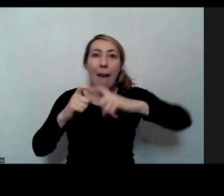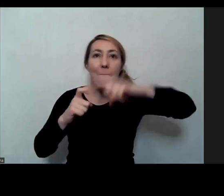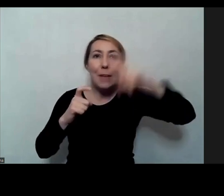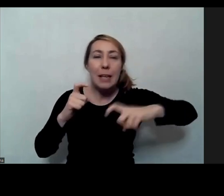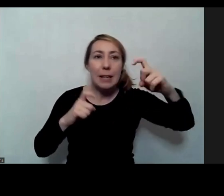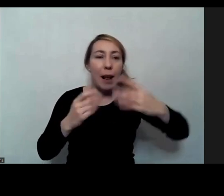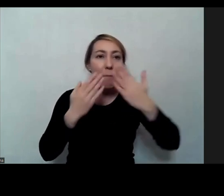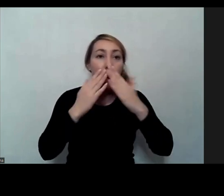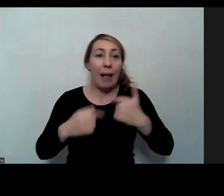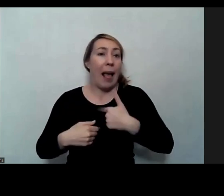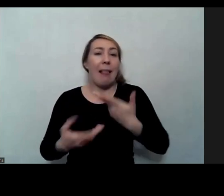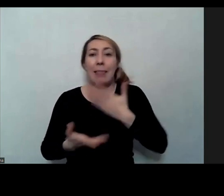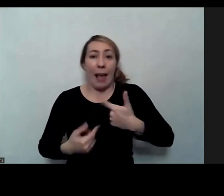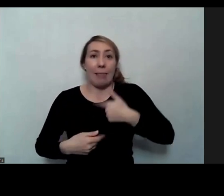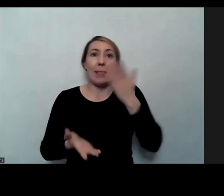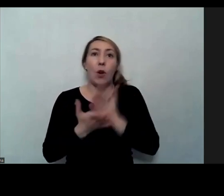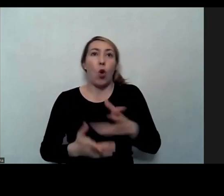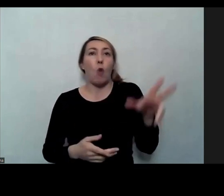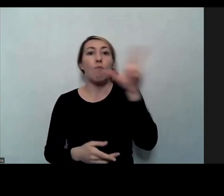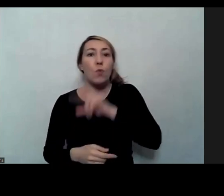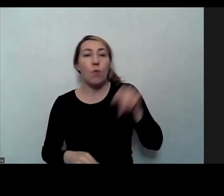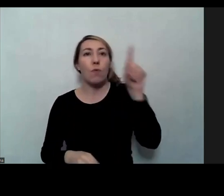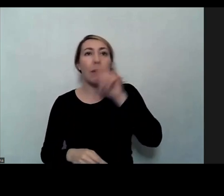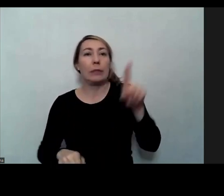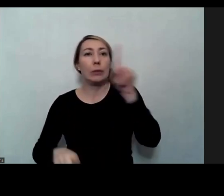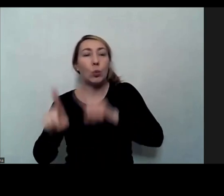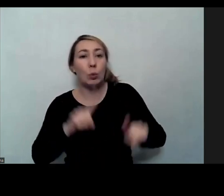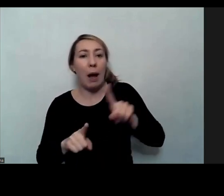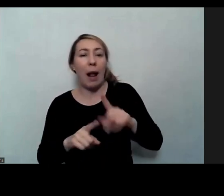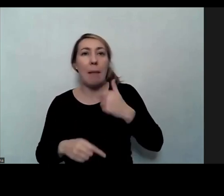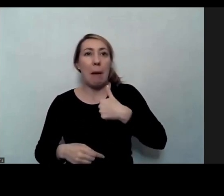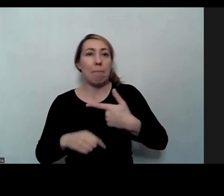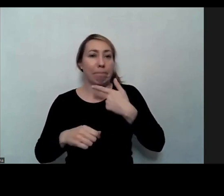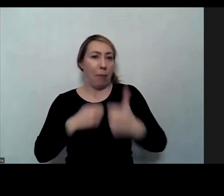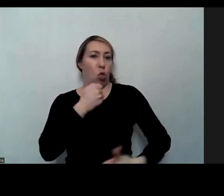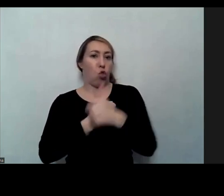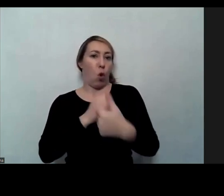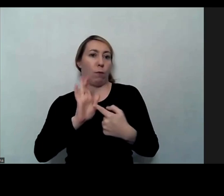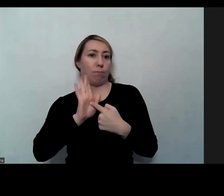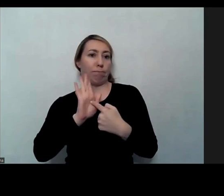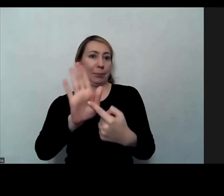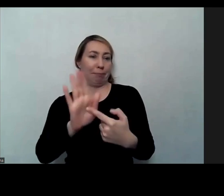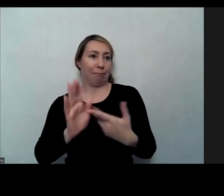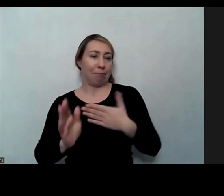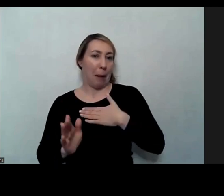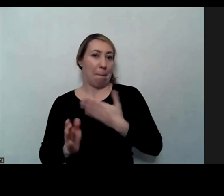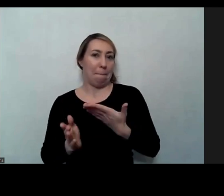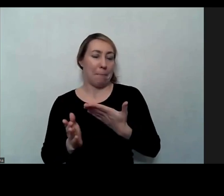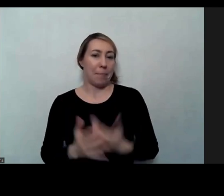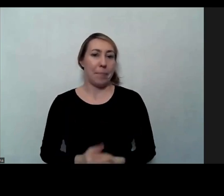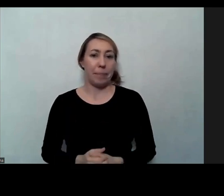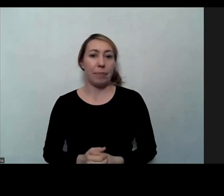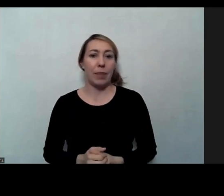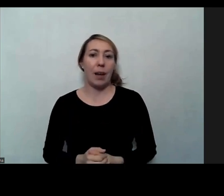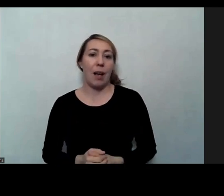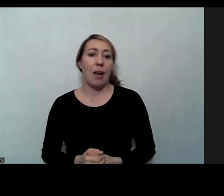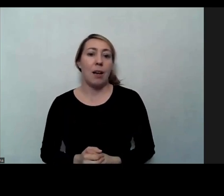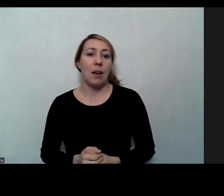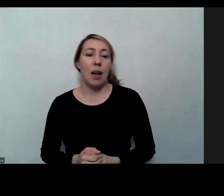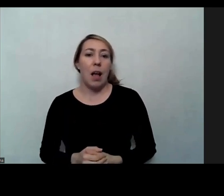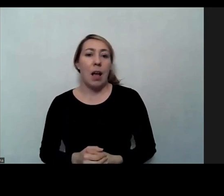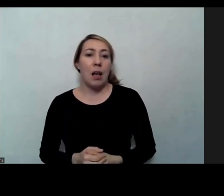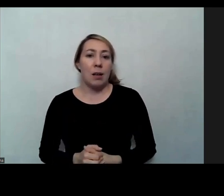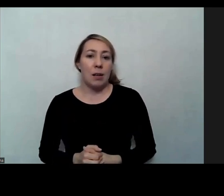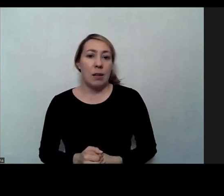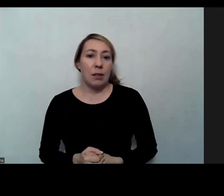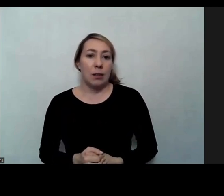jest, że ja nie tylko mówię o tym, ale ja mam jakiś taki twardy dowód. Ja wiem, jak to brzmi, ten twardy dowód, ale